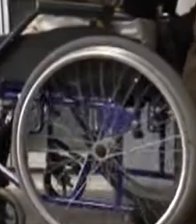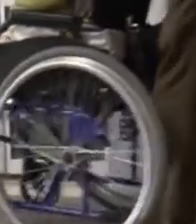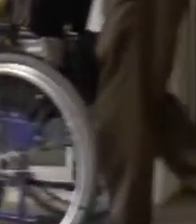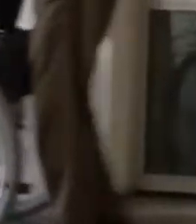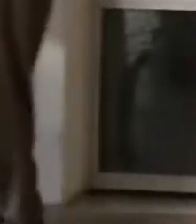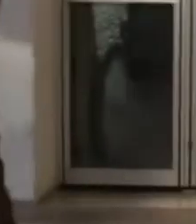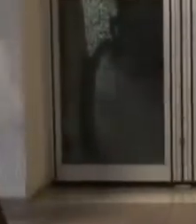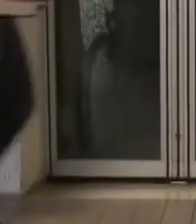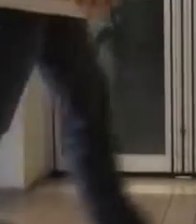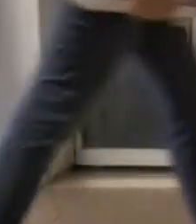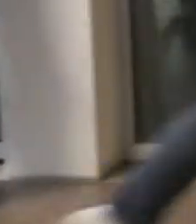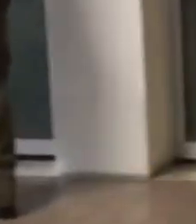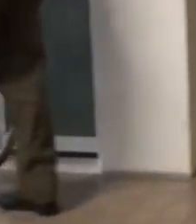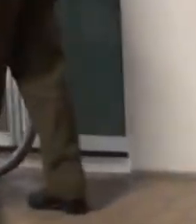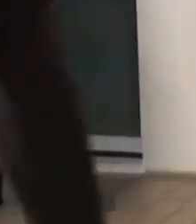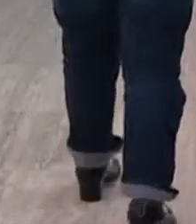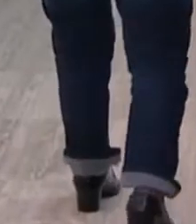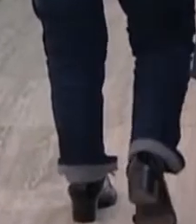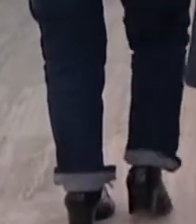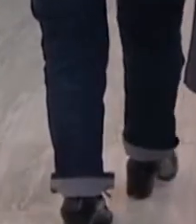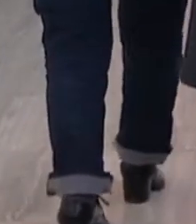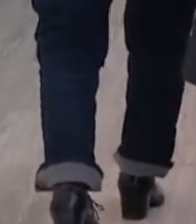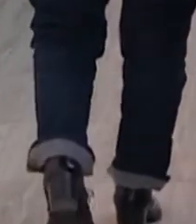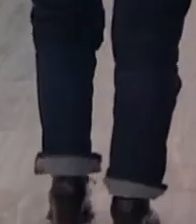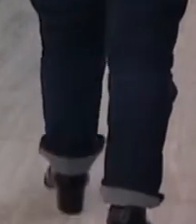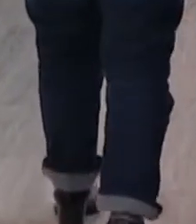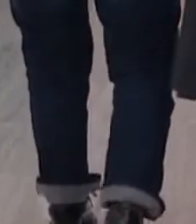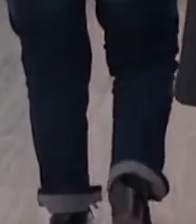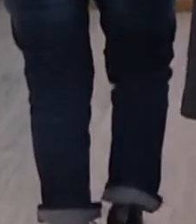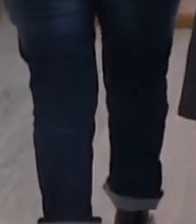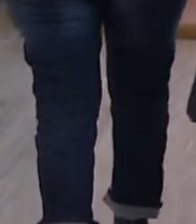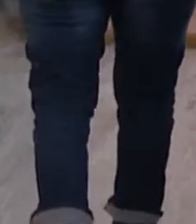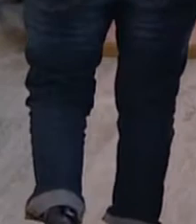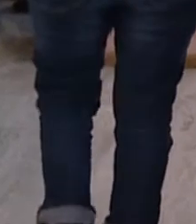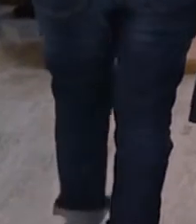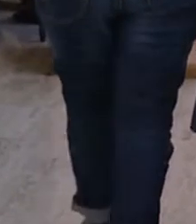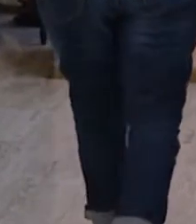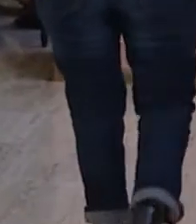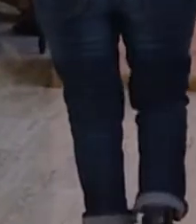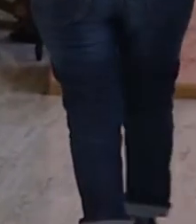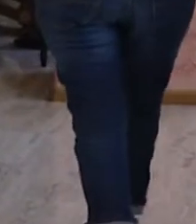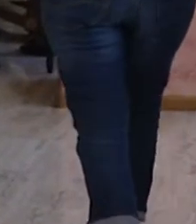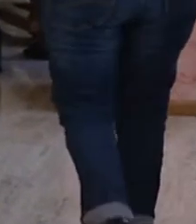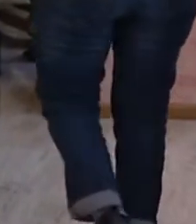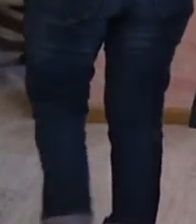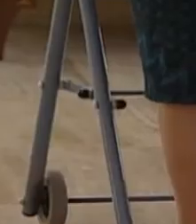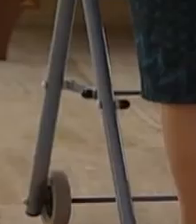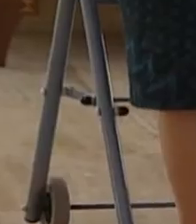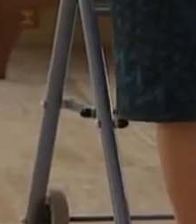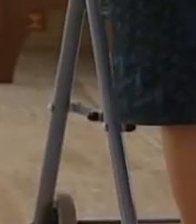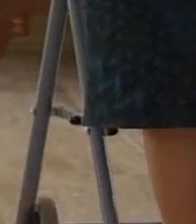sono state finora controllate 302. Significa che il dato al momento disponibile si riferisce al 74%